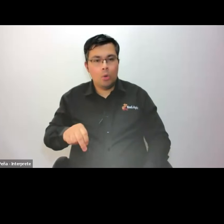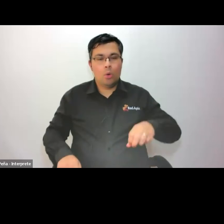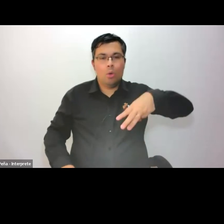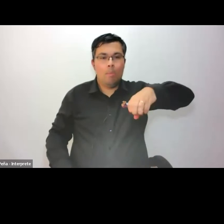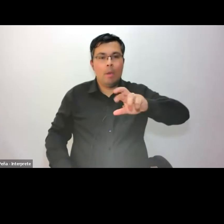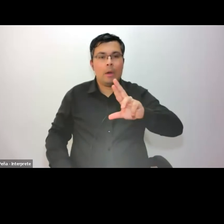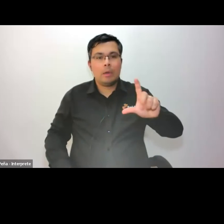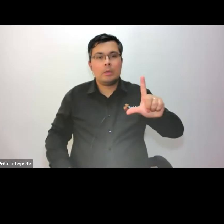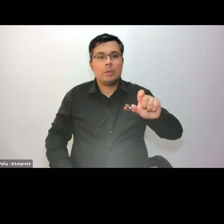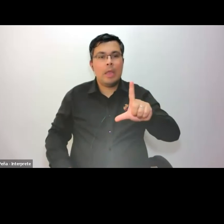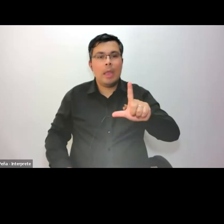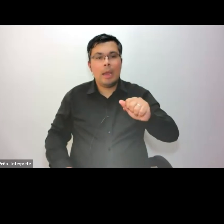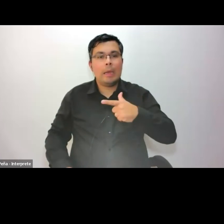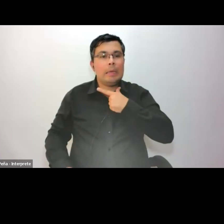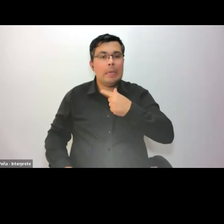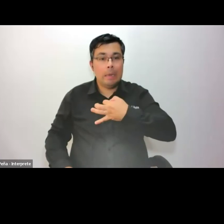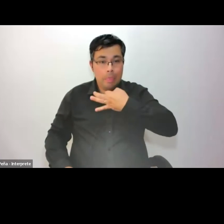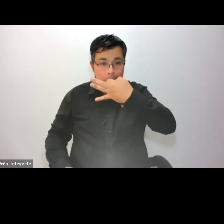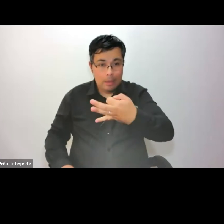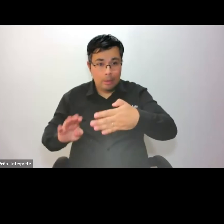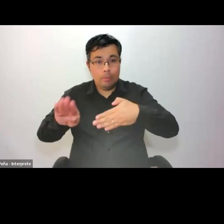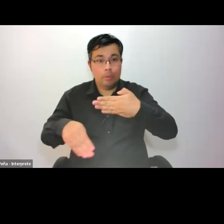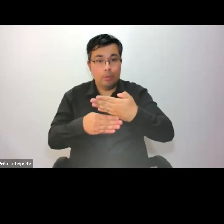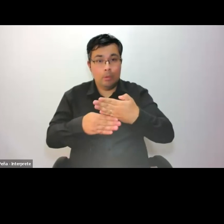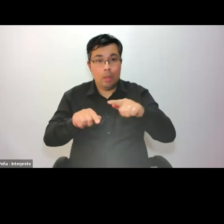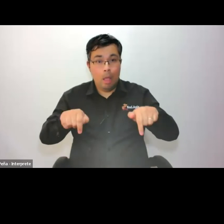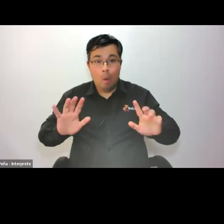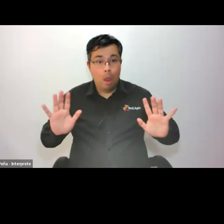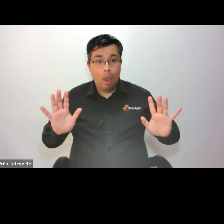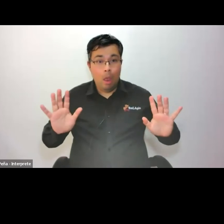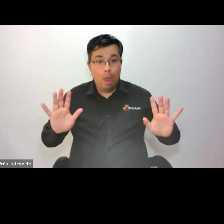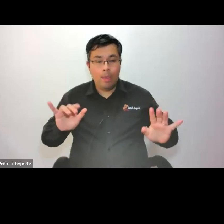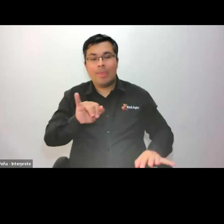Por ahora no. Por ahora no. No, después sí.